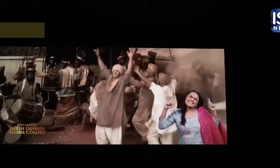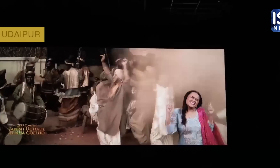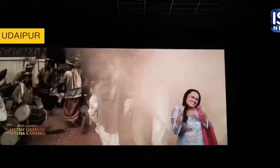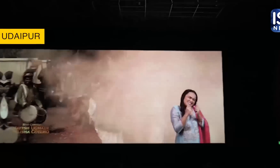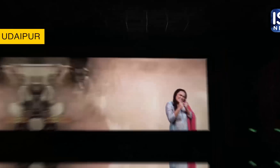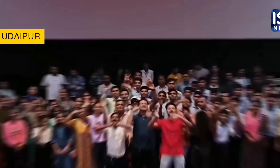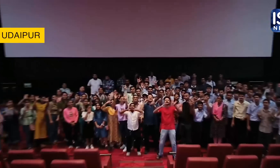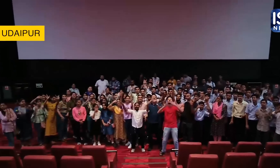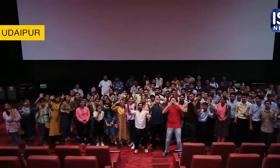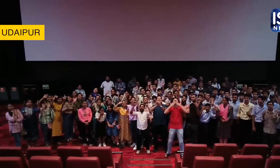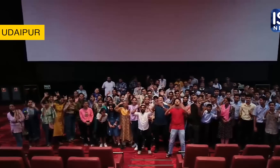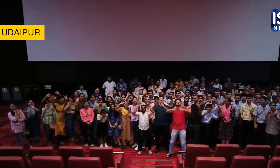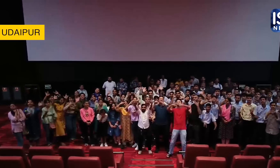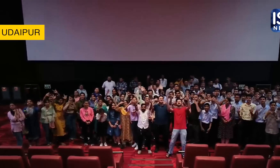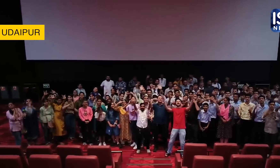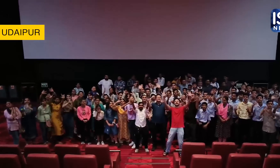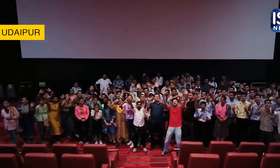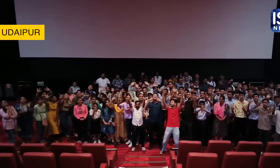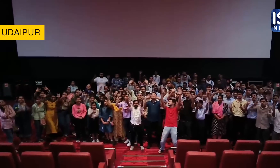थैंक्स अ लॉट।